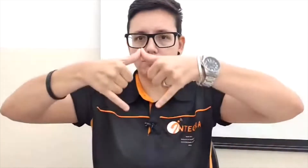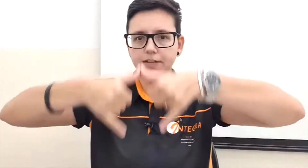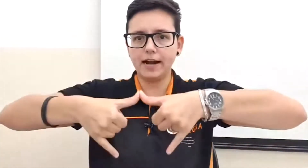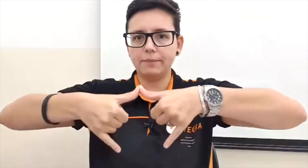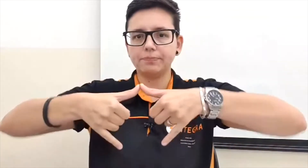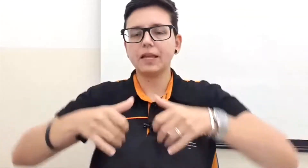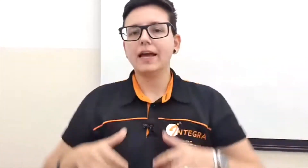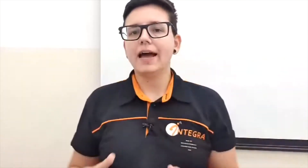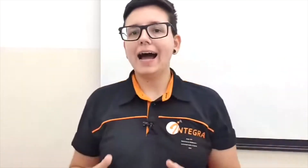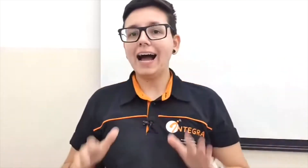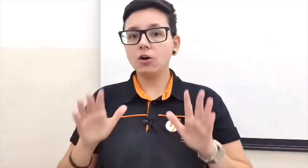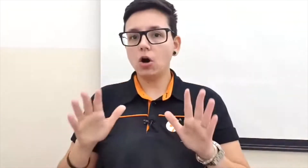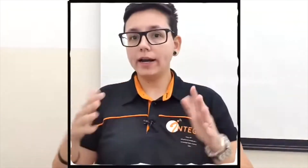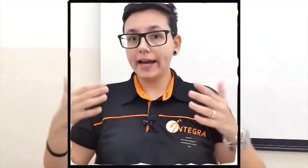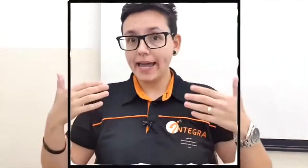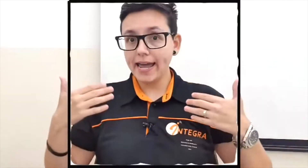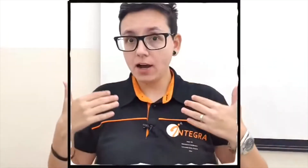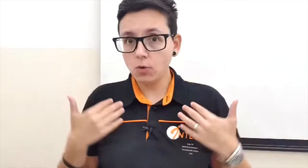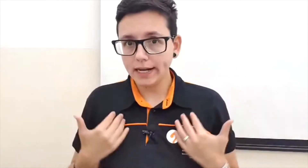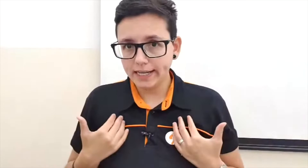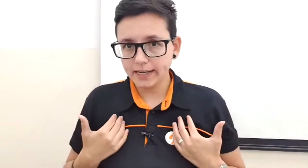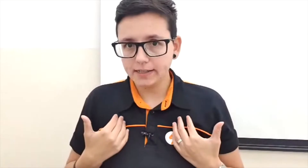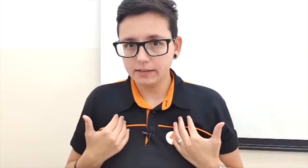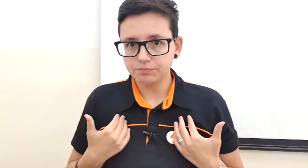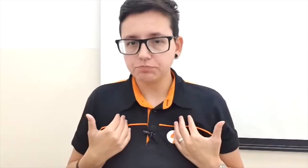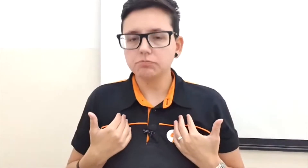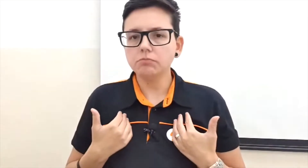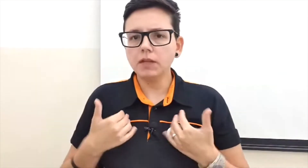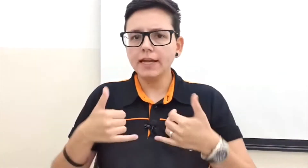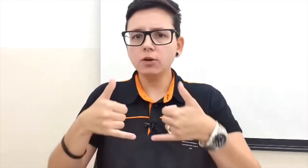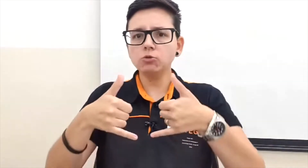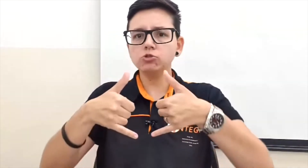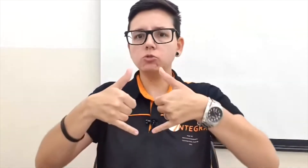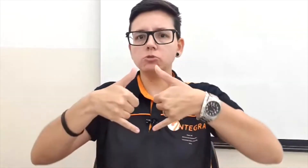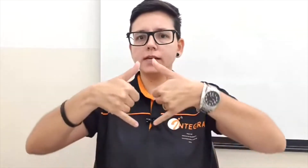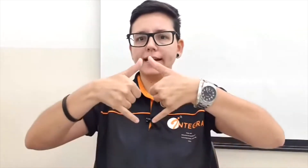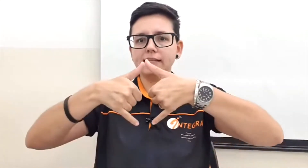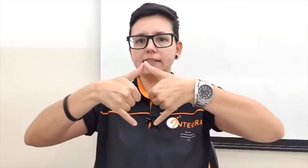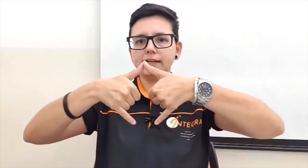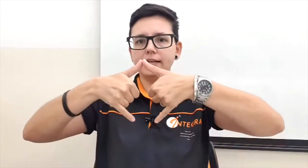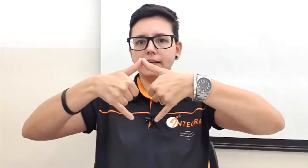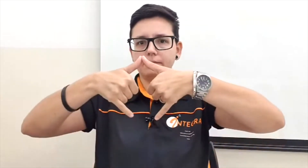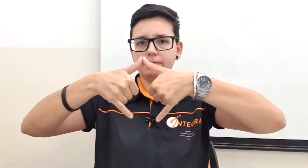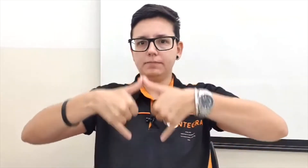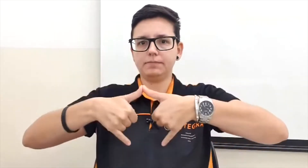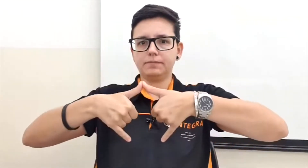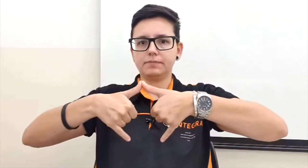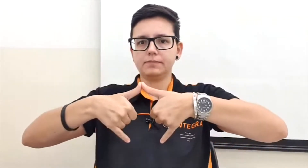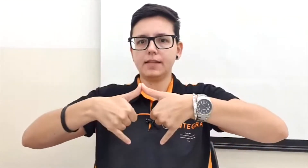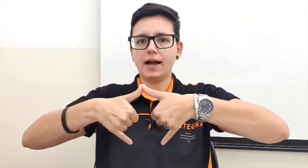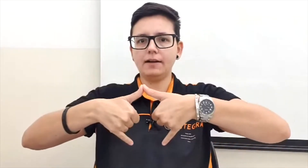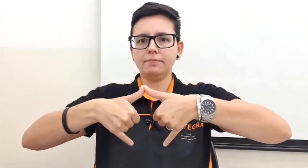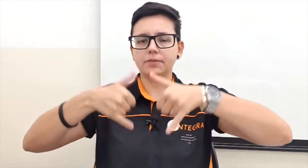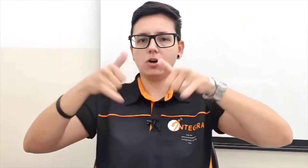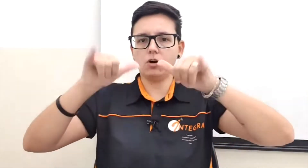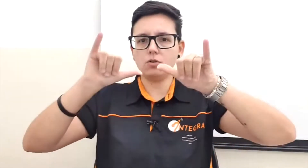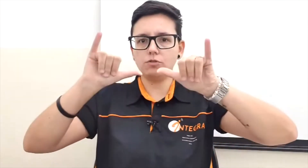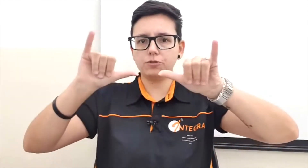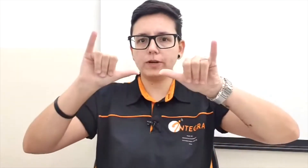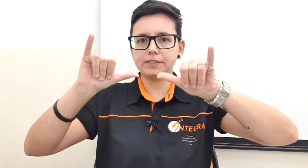ficar. Agora, Aline, eu costumo usar esse aqui, tá? Ó, configuração